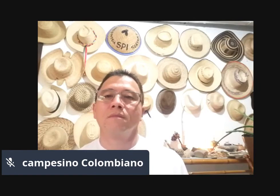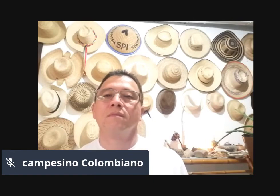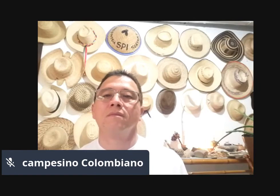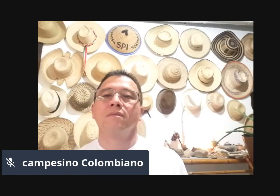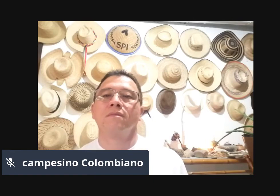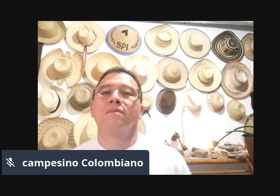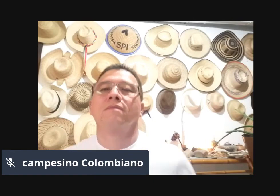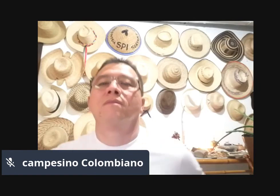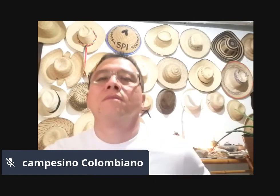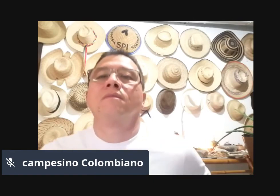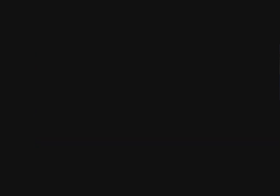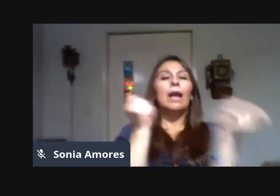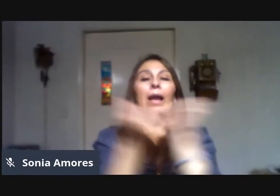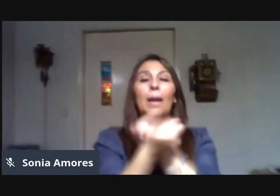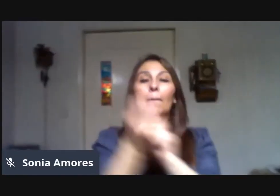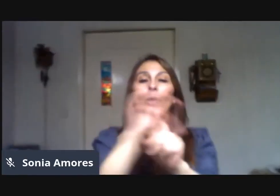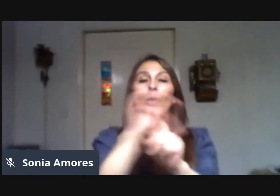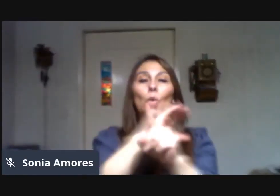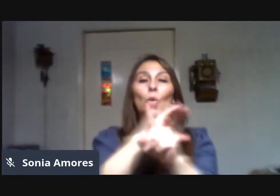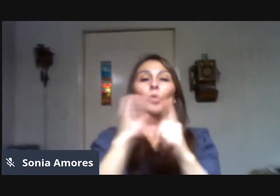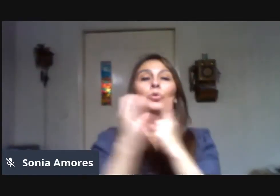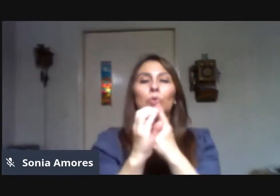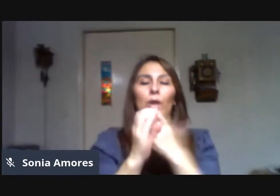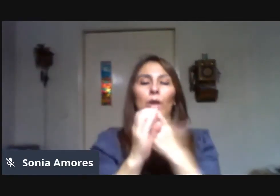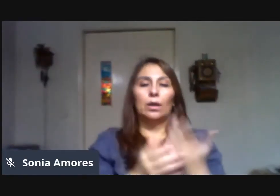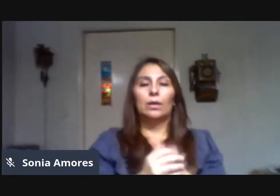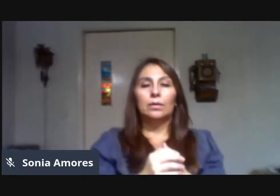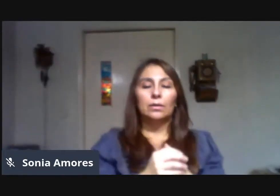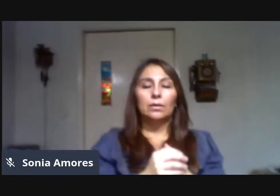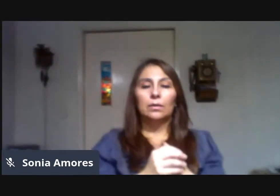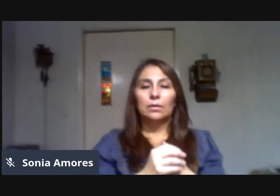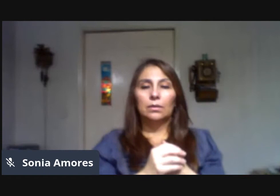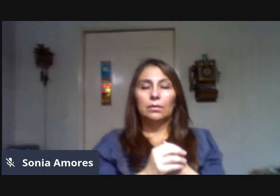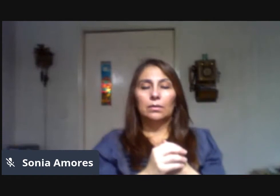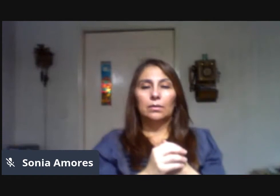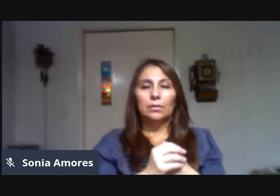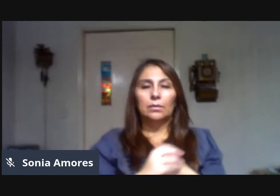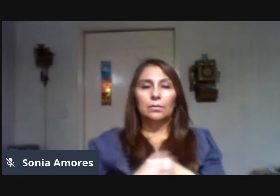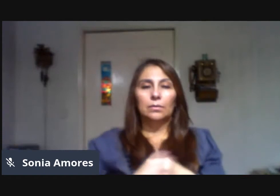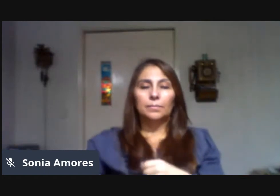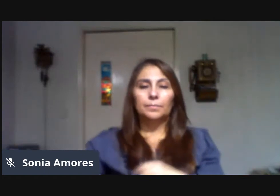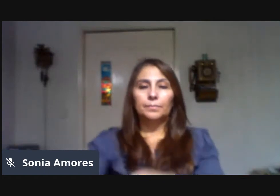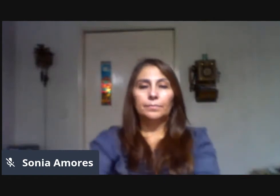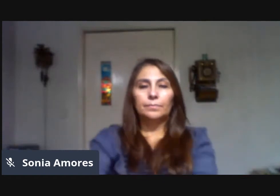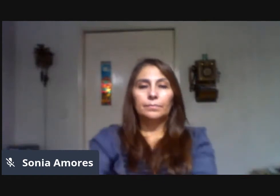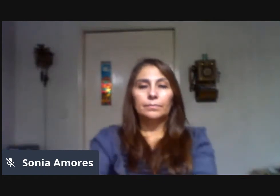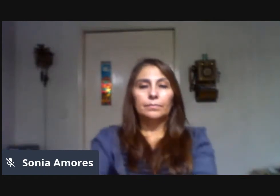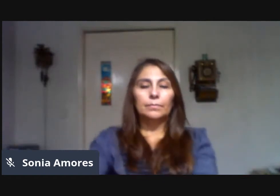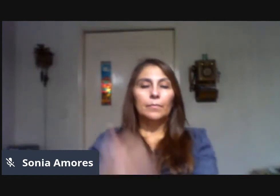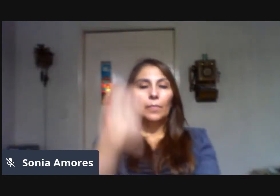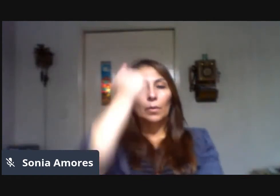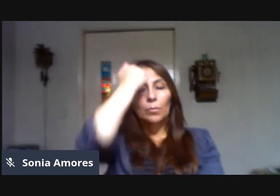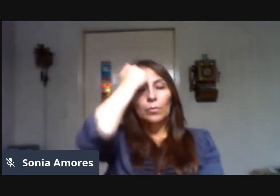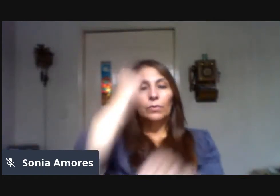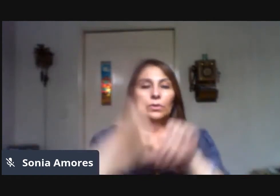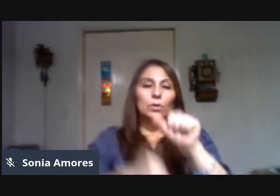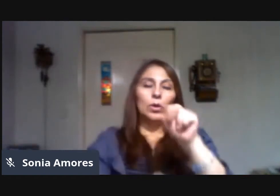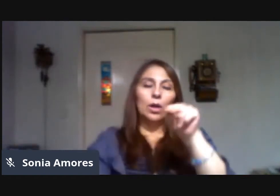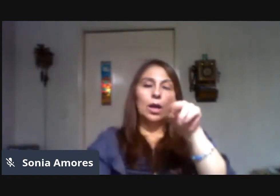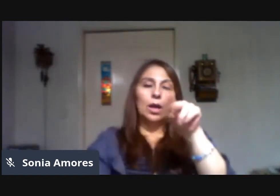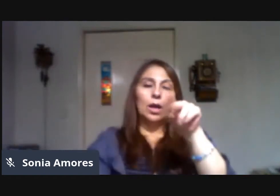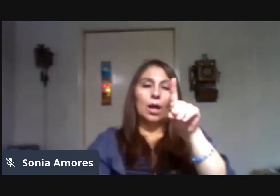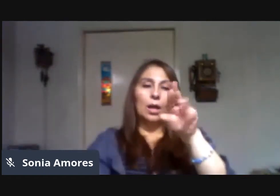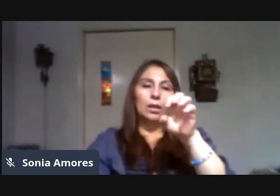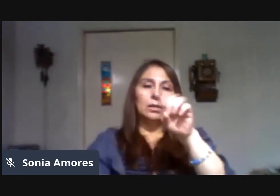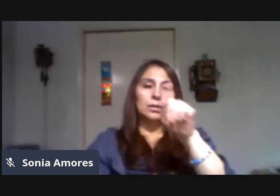la formula el señor Oscar Saúl Cortés. Profe Andrés, ¿nos puedes, por favor, colaborar con esta